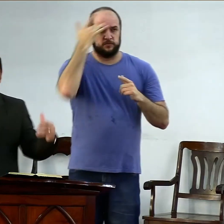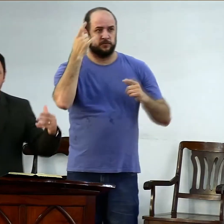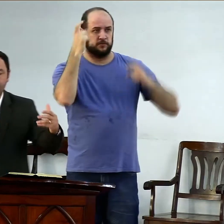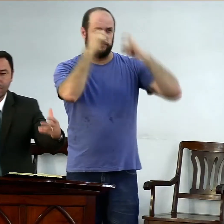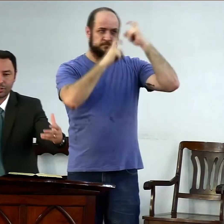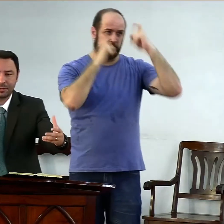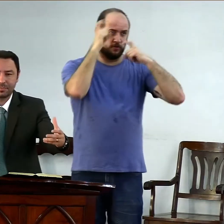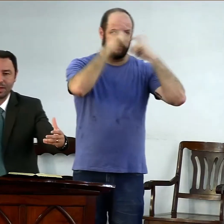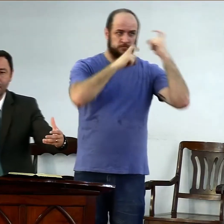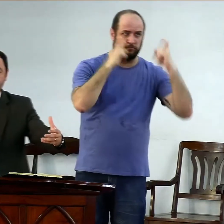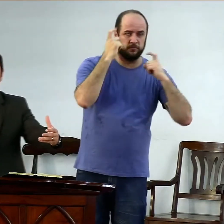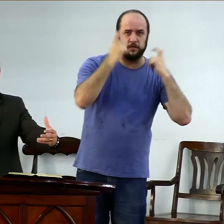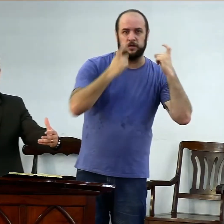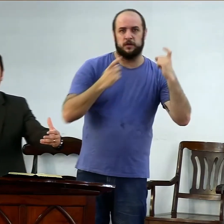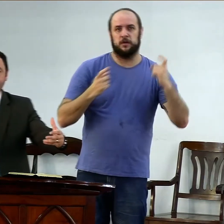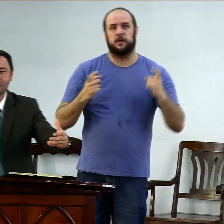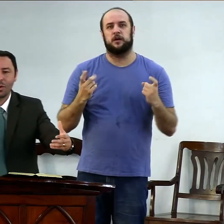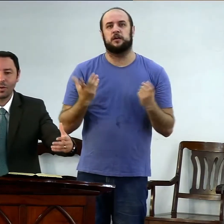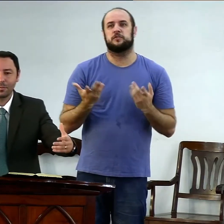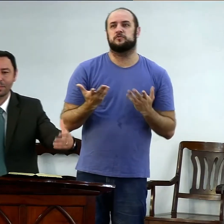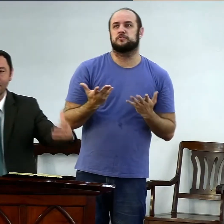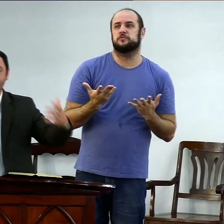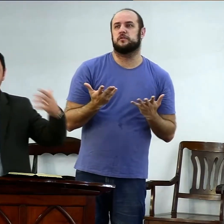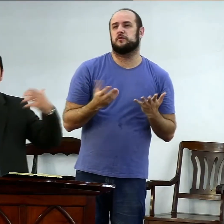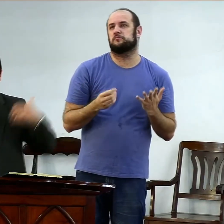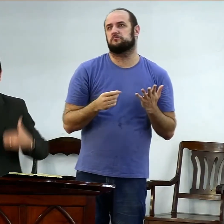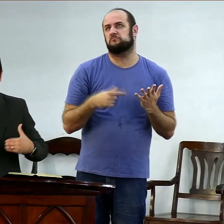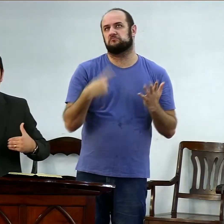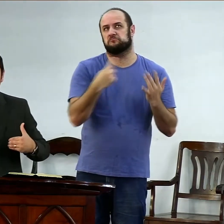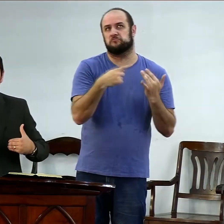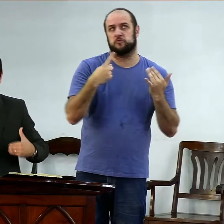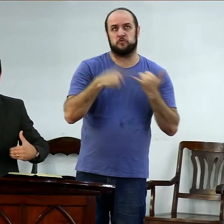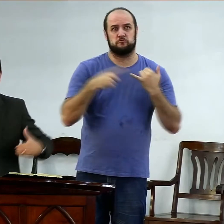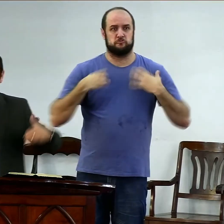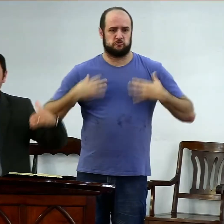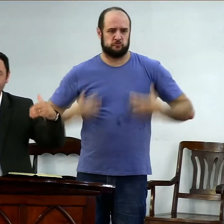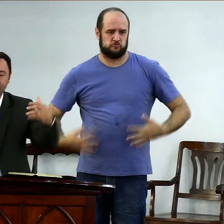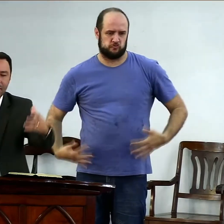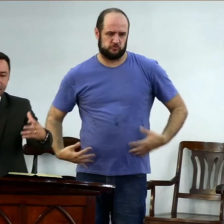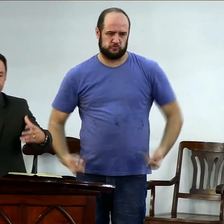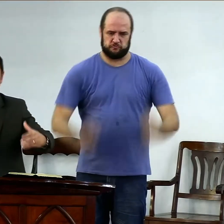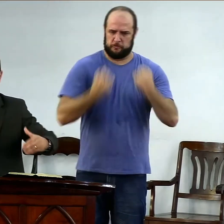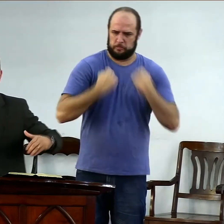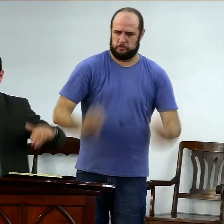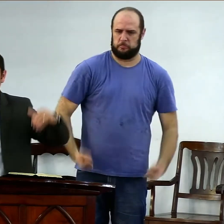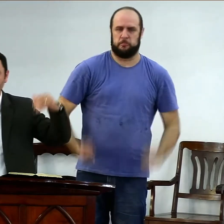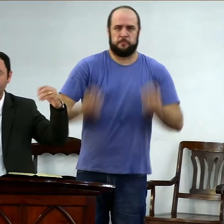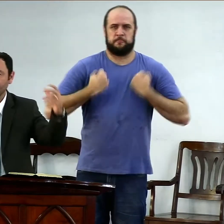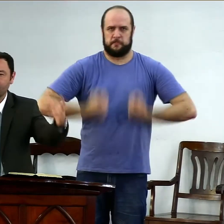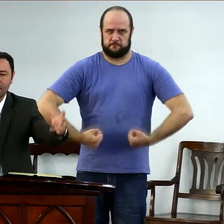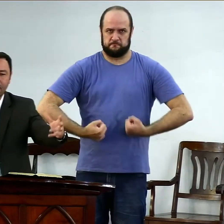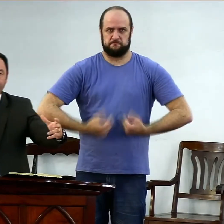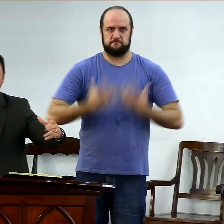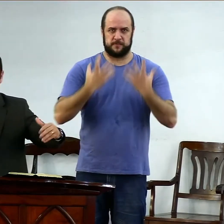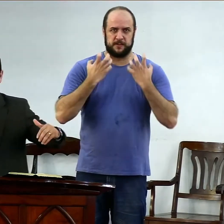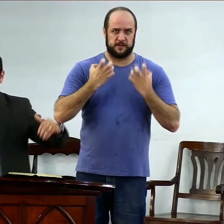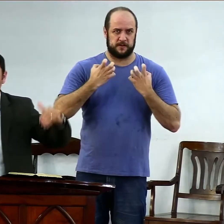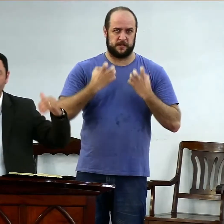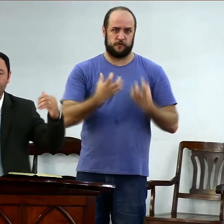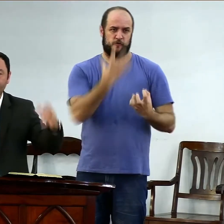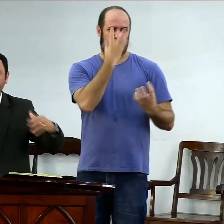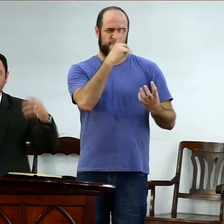com a autoimagem, preocupadas com o corpo, buscando academias, postando na